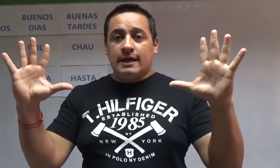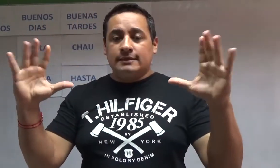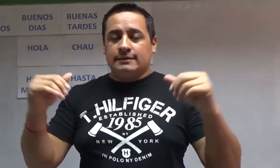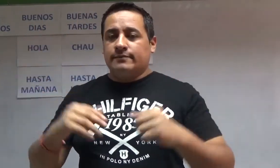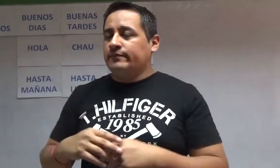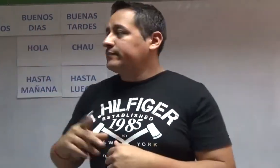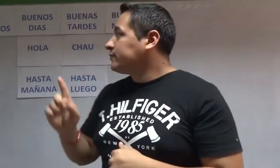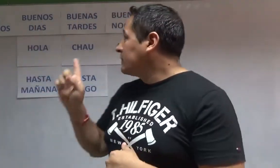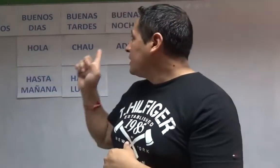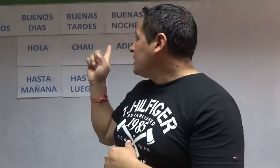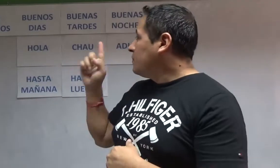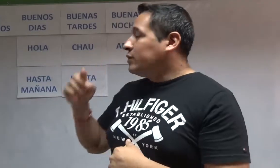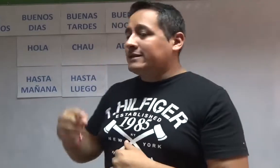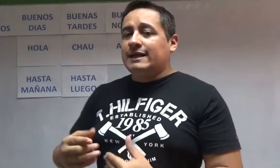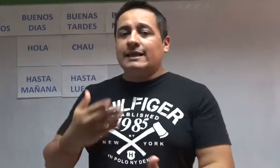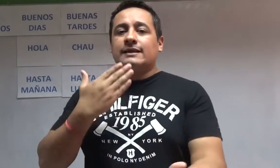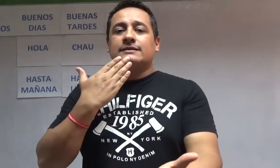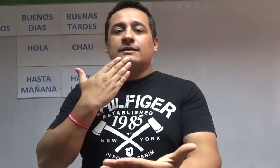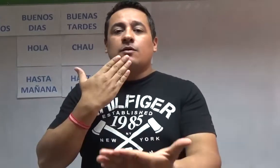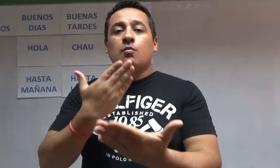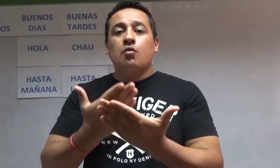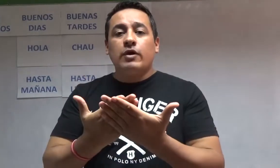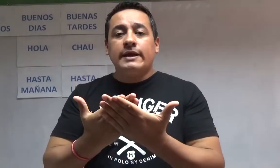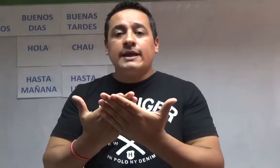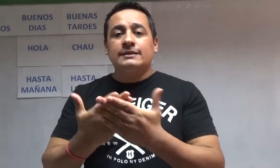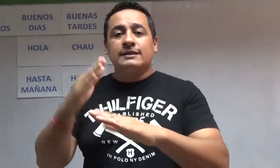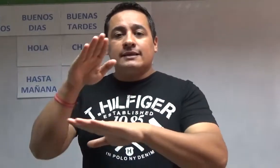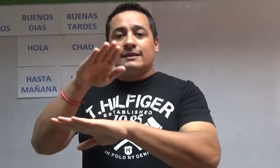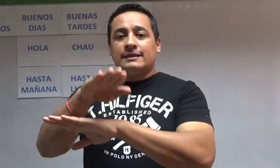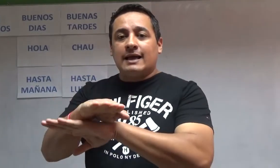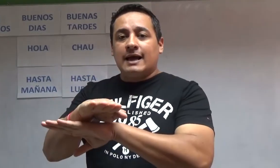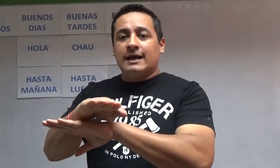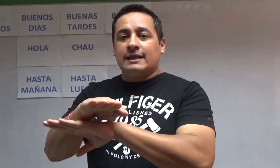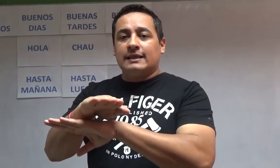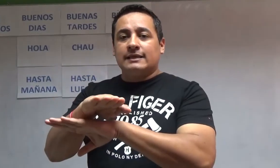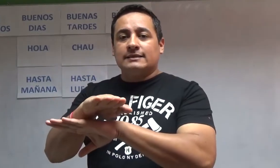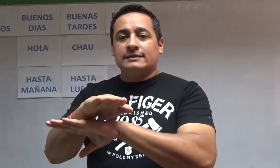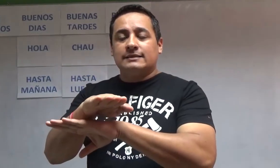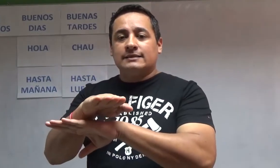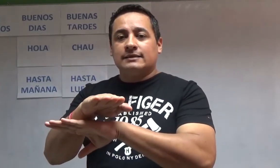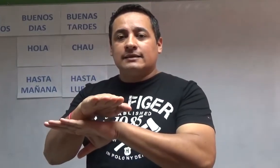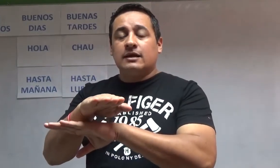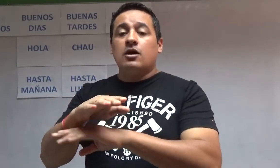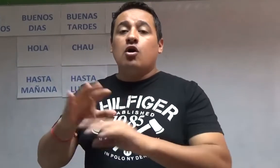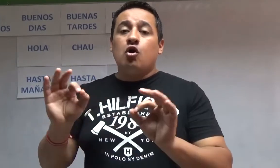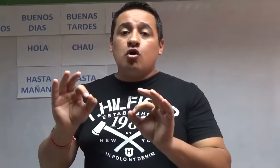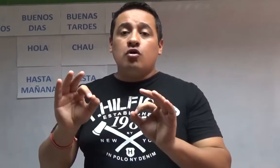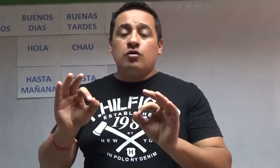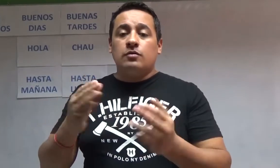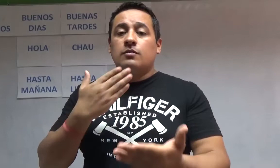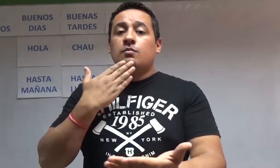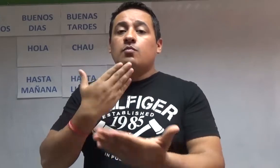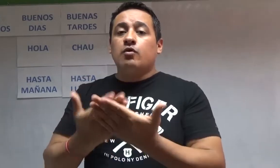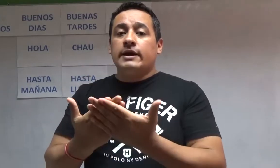días. Buenas tardes. Buenas tardes. O